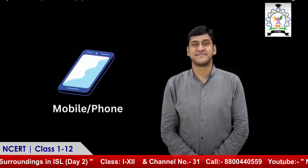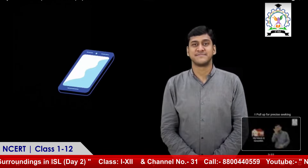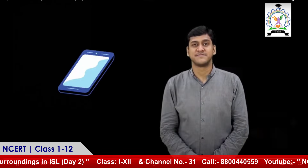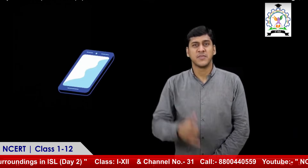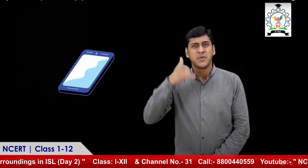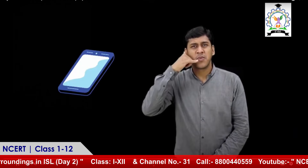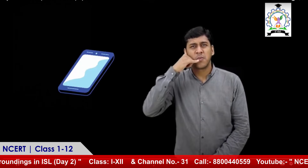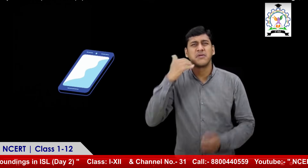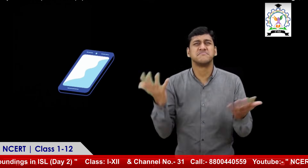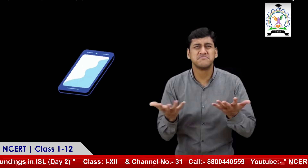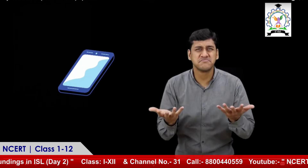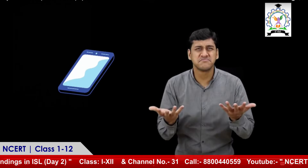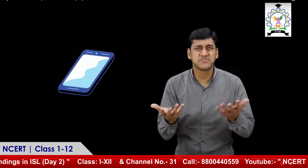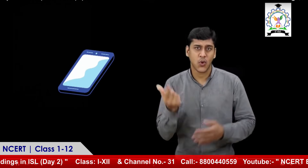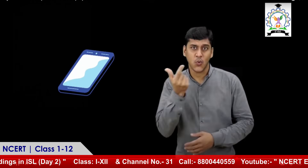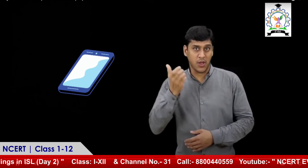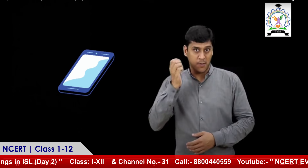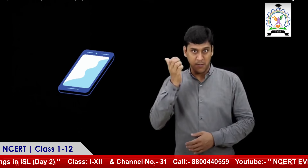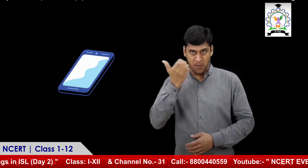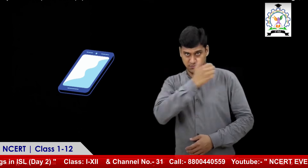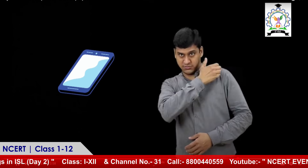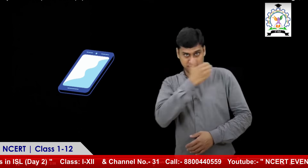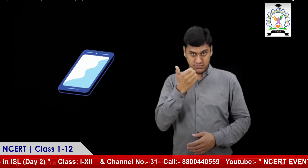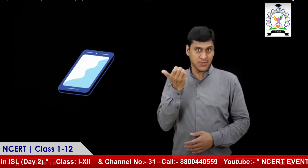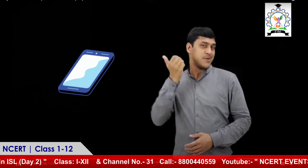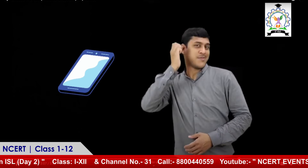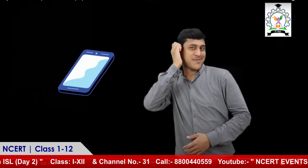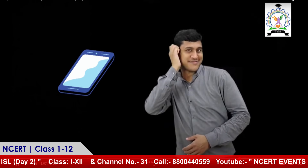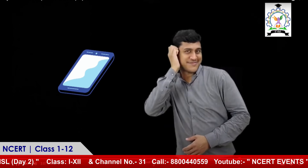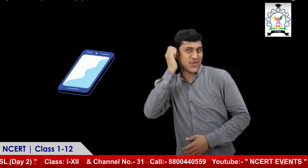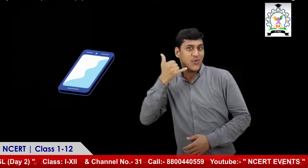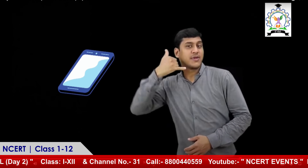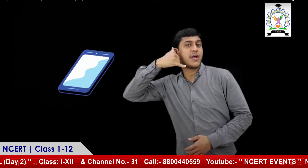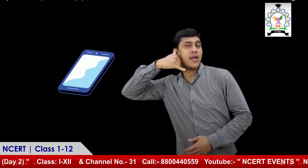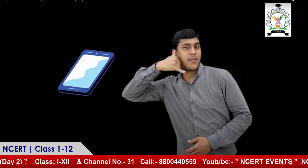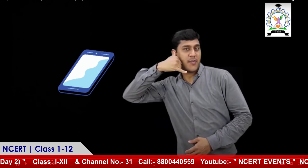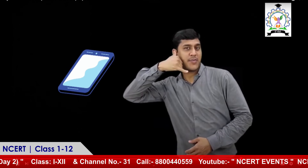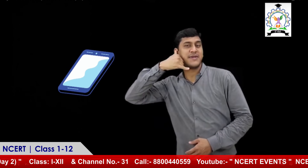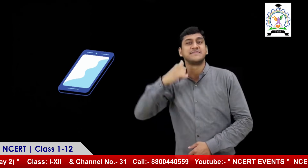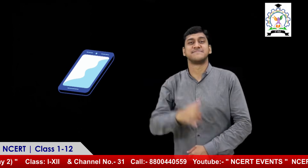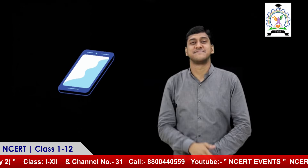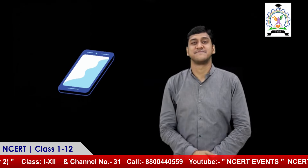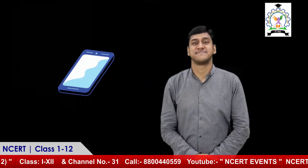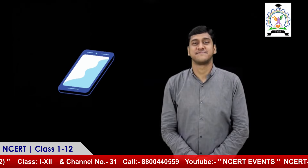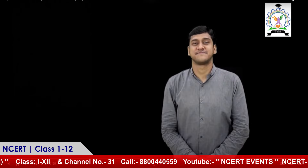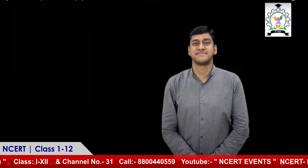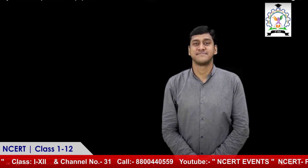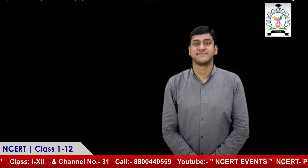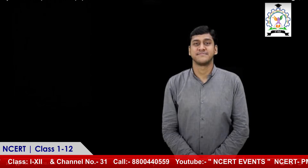फोन, हम जिस प्रकार फोन से बातें करते हैं उसे अपने कान के पास